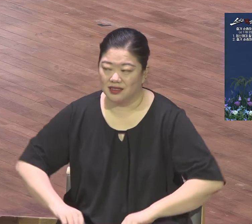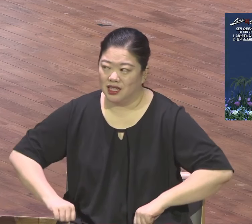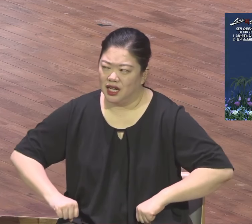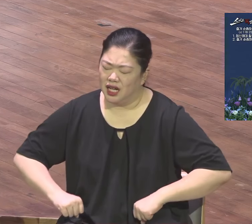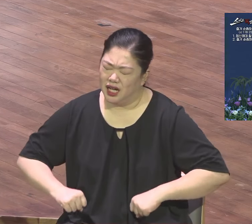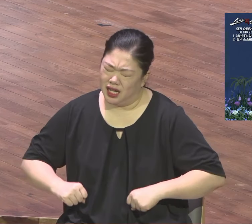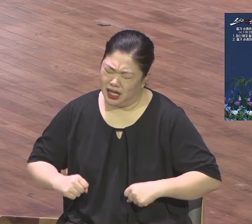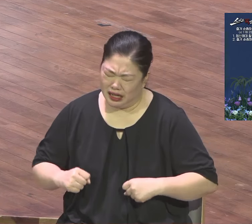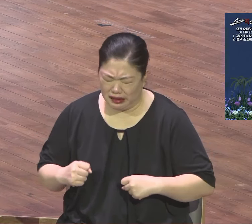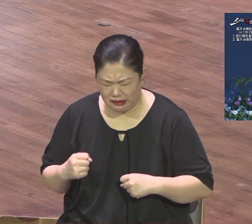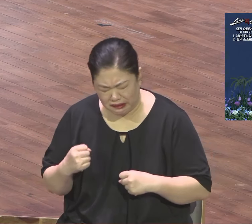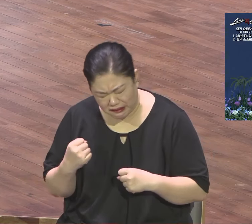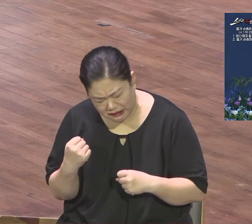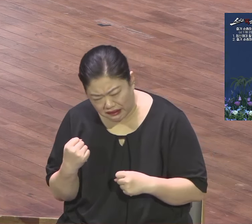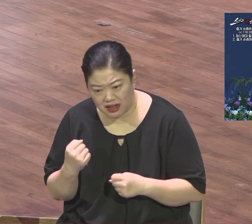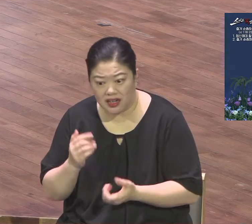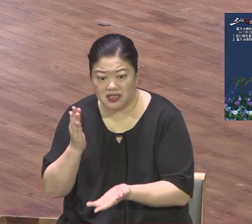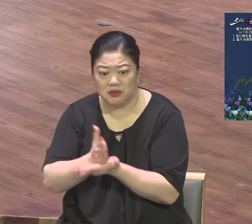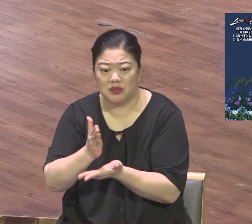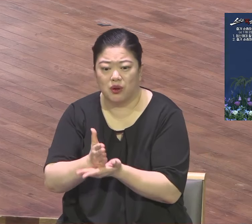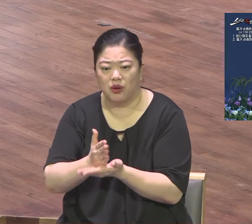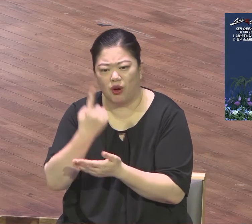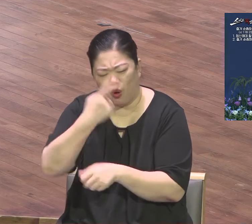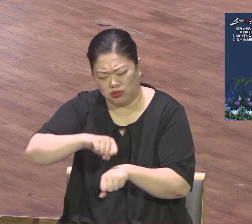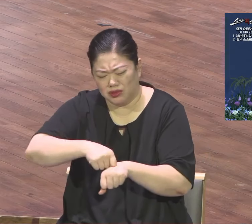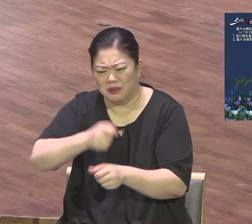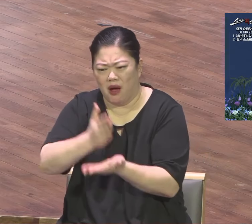아니고 즐거운 마음으로.